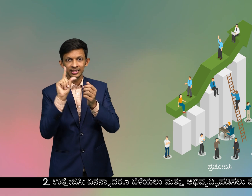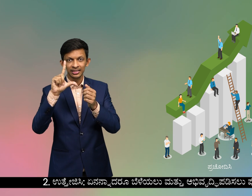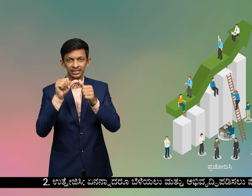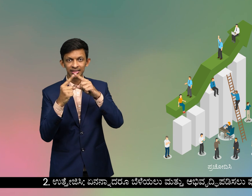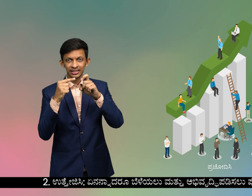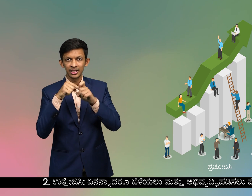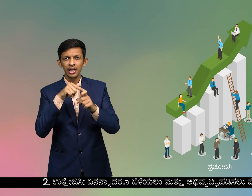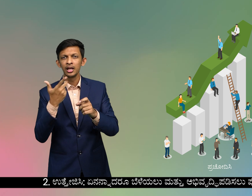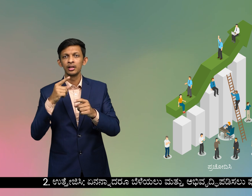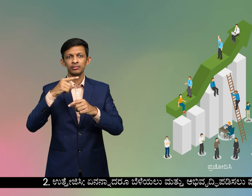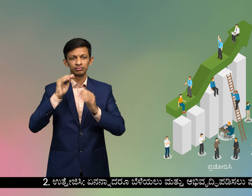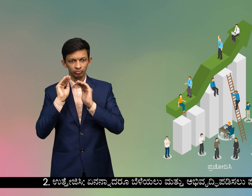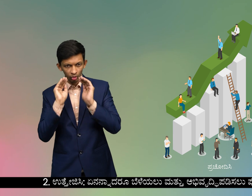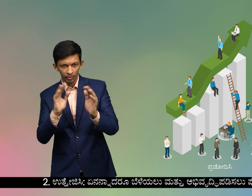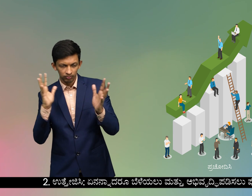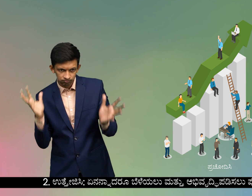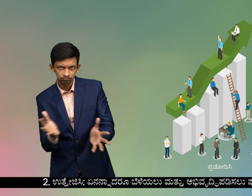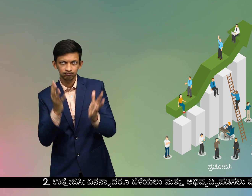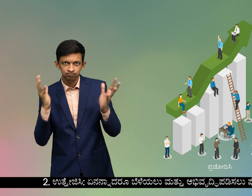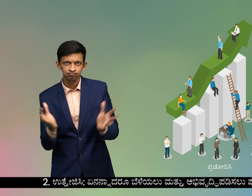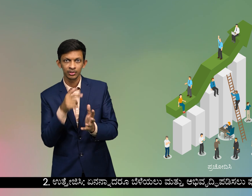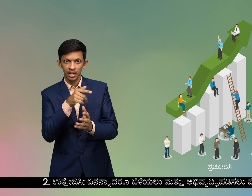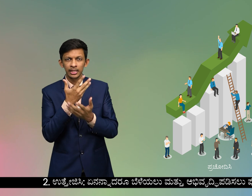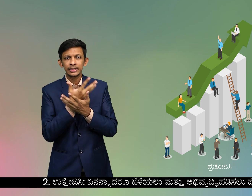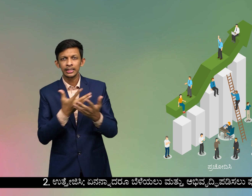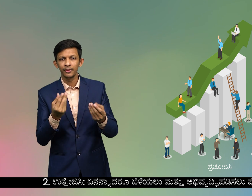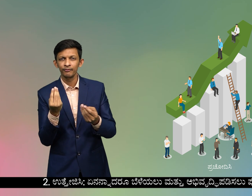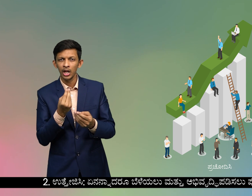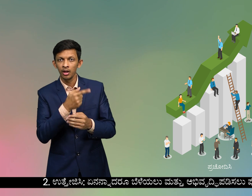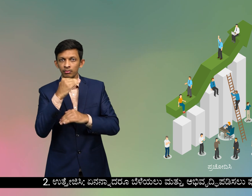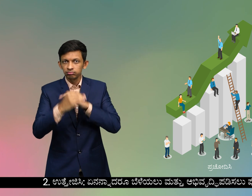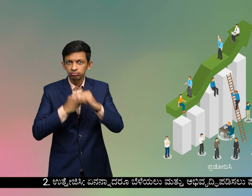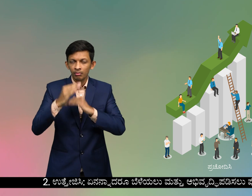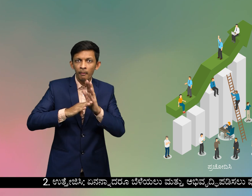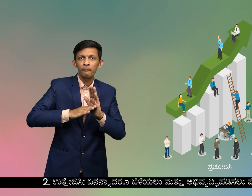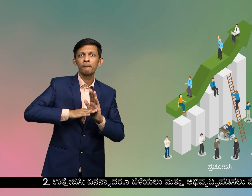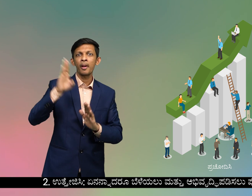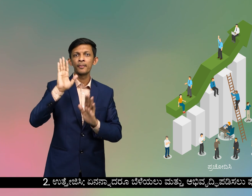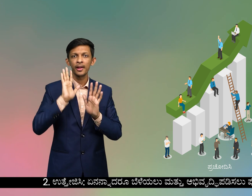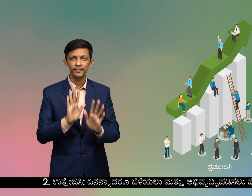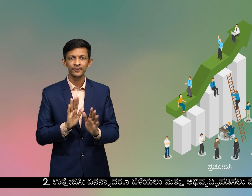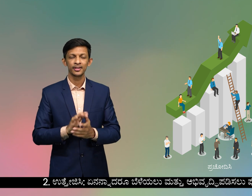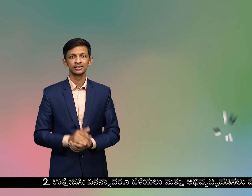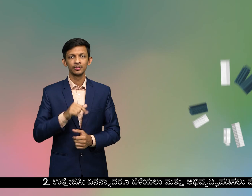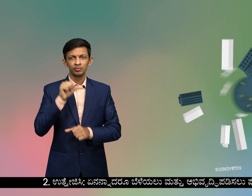ಉತ್ತೇಜಿಸಿ, ಏನನ್ನಾದರೂ ಬೆಳೆಯಲು ಮತ್ತು ಅಭಿವೃದ್ಧಿಪಡಿಸಲು ಪ್ರೋತ್ಸಾಹಿಸಲು.